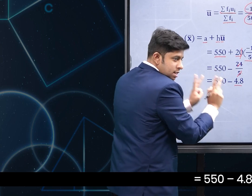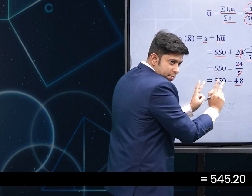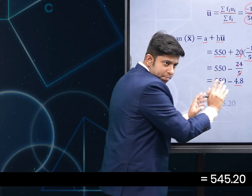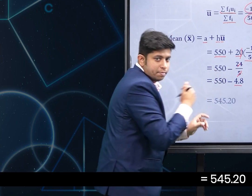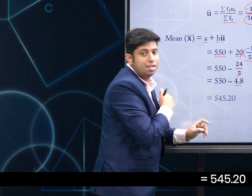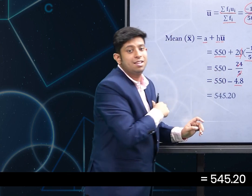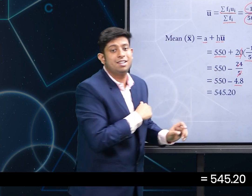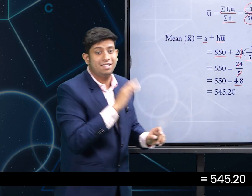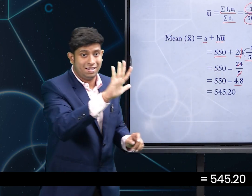ஈடு